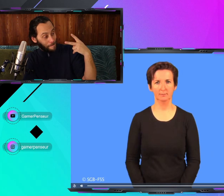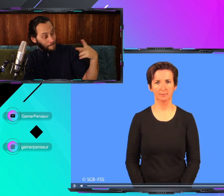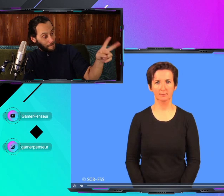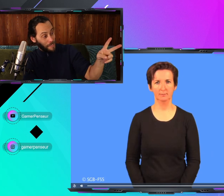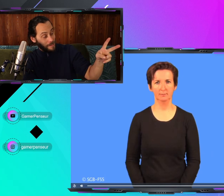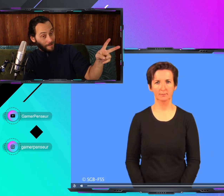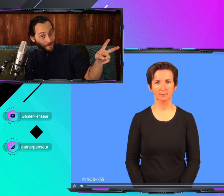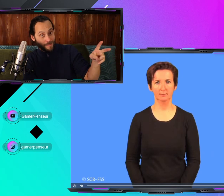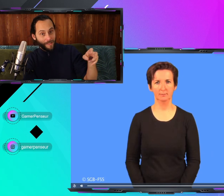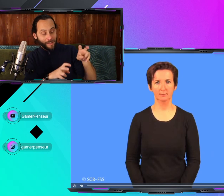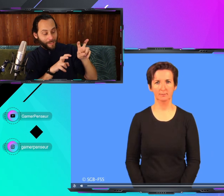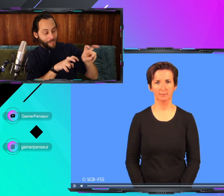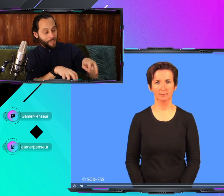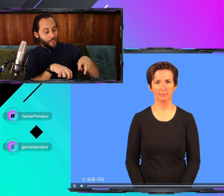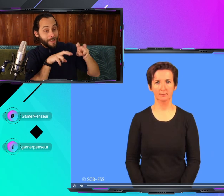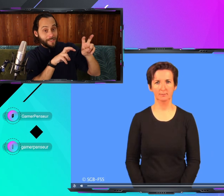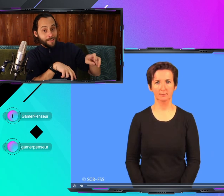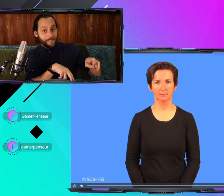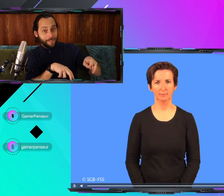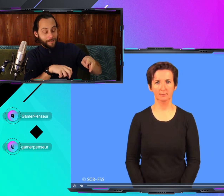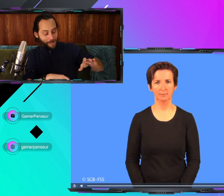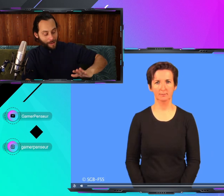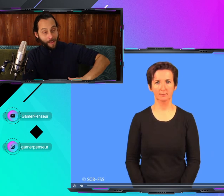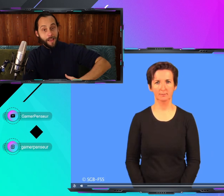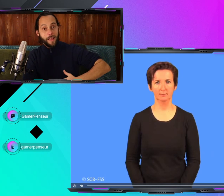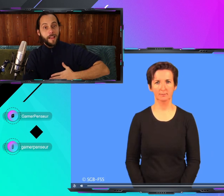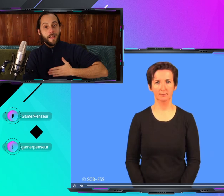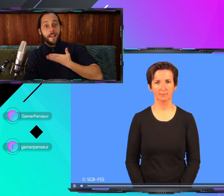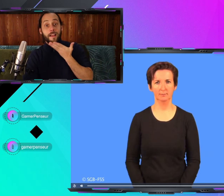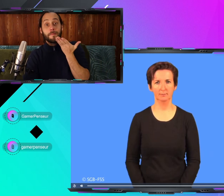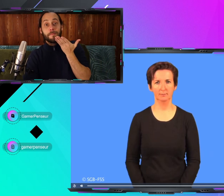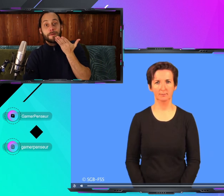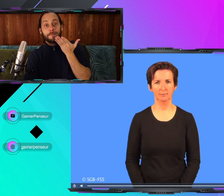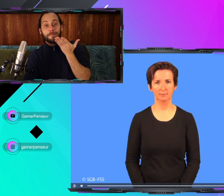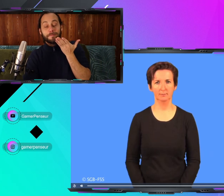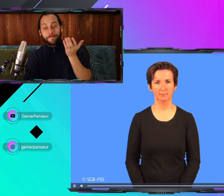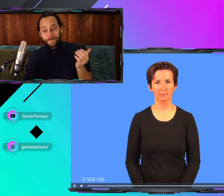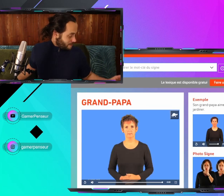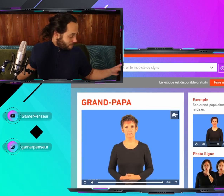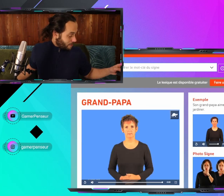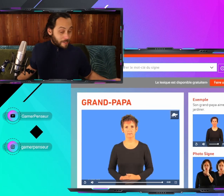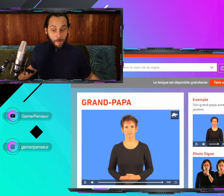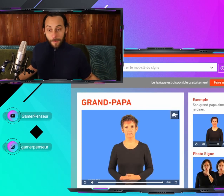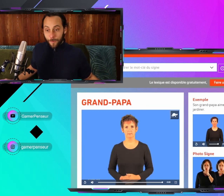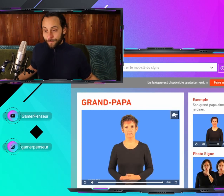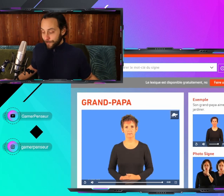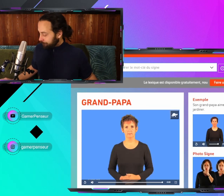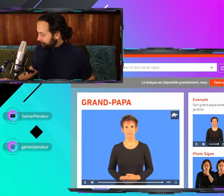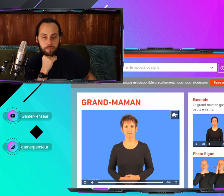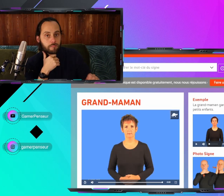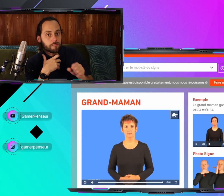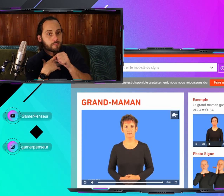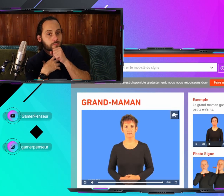grand-papa Pi jardiner aime. Bon, allez, grand-maman.